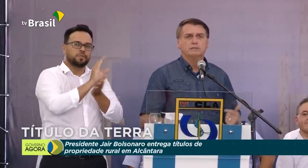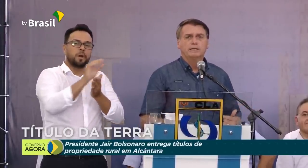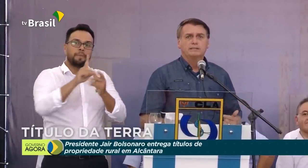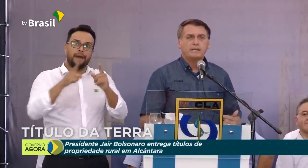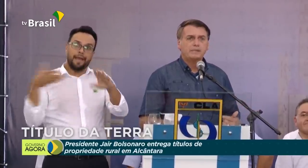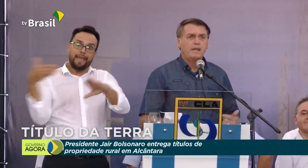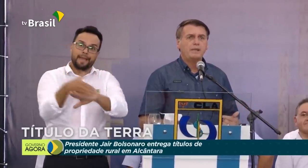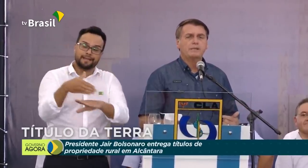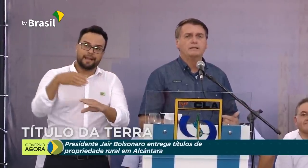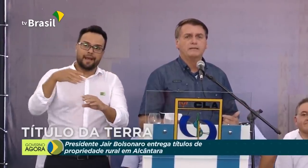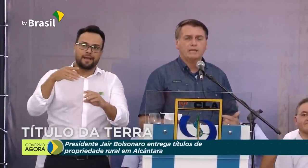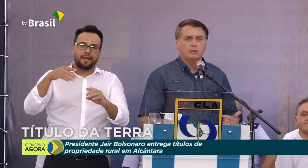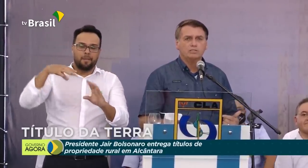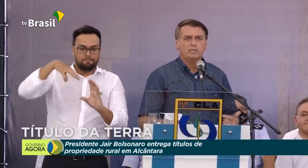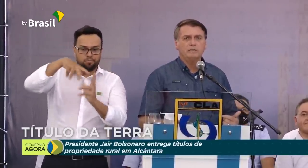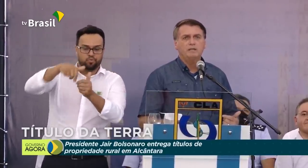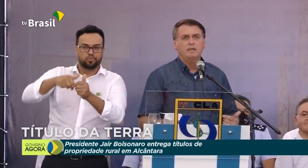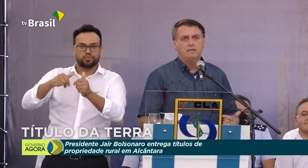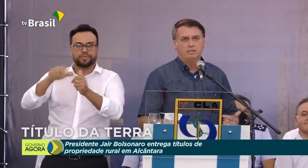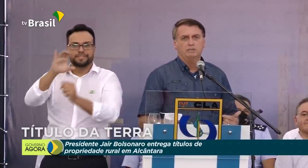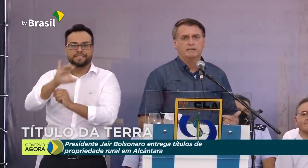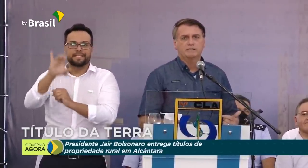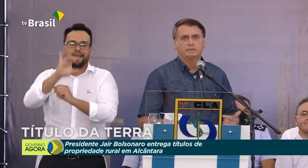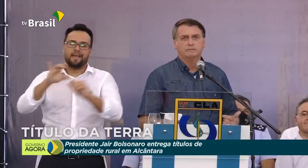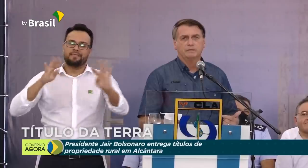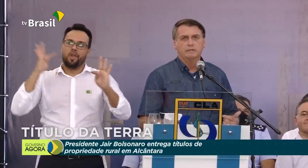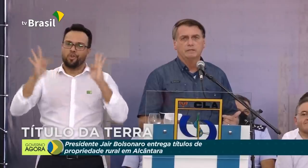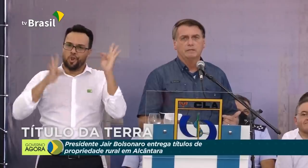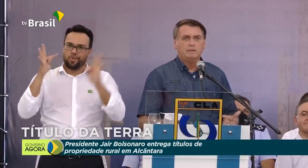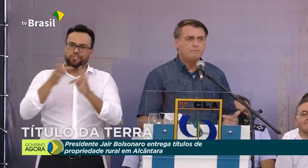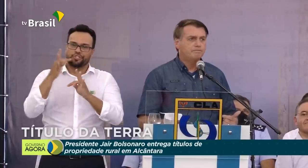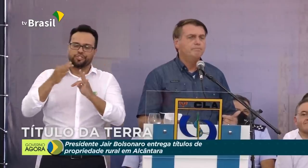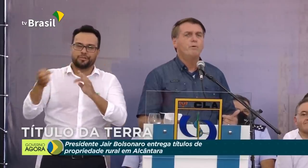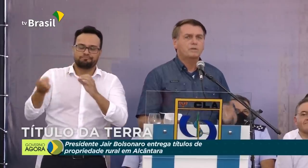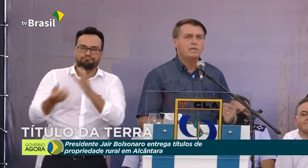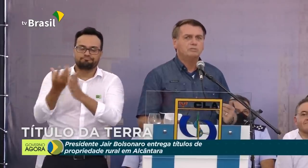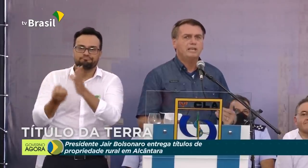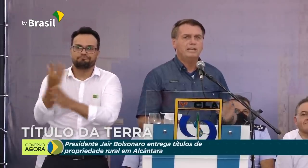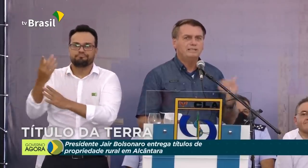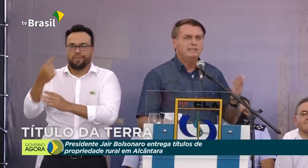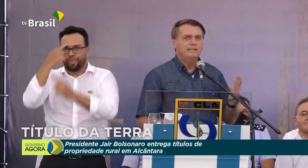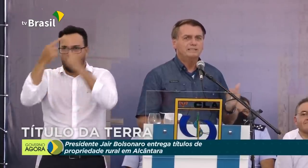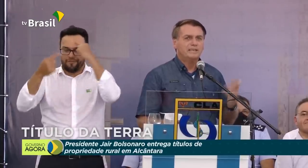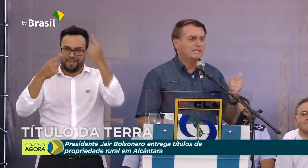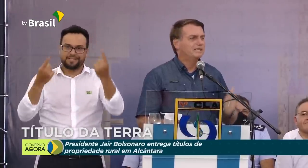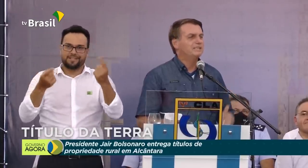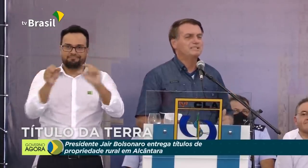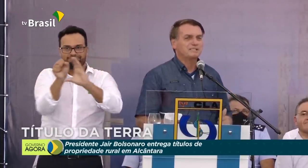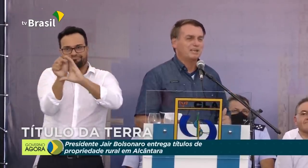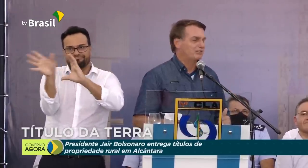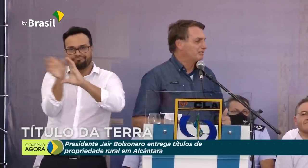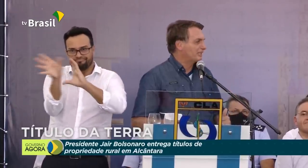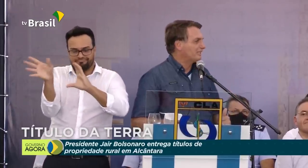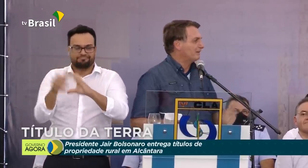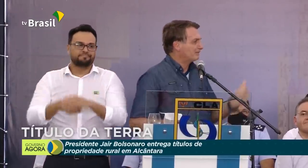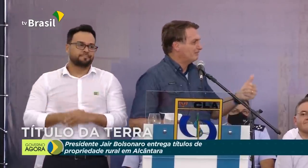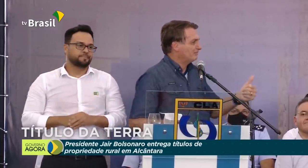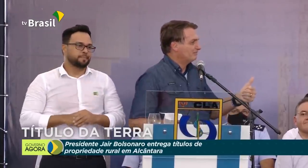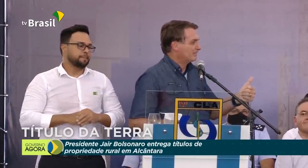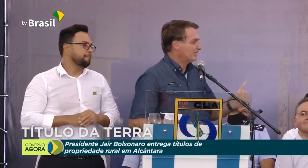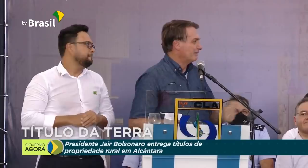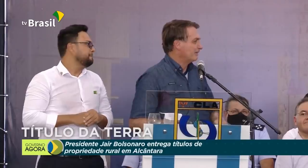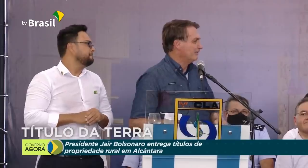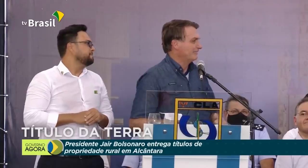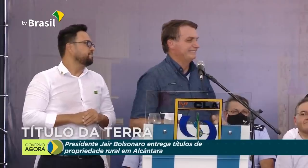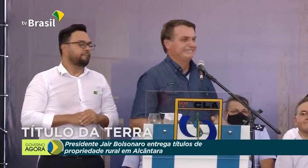mundo da ciência, tecnologia e inovação. E um pouquinho dele tem aqui nesse centro de lançamento.